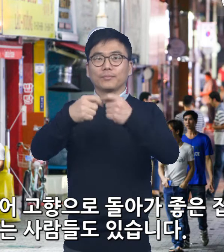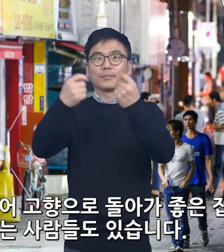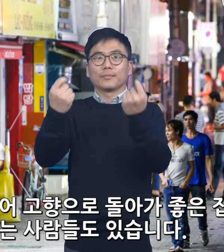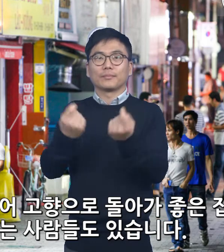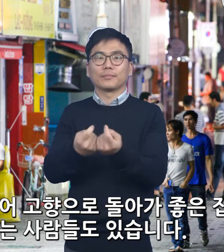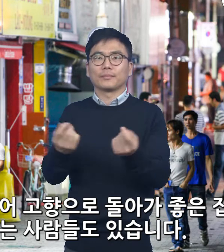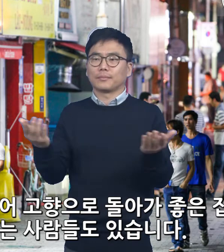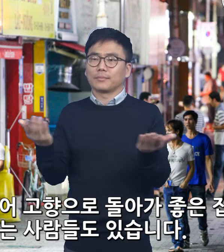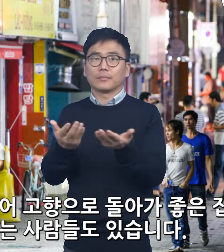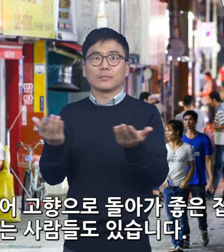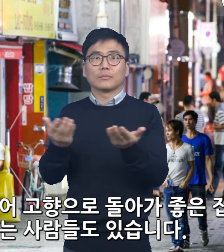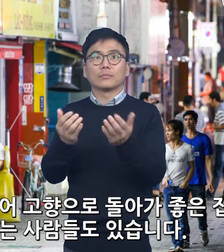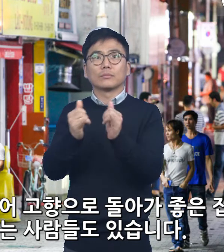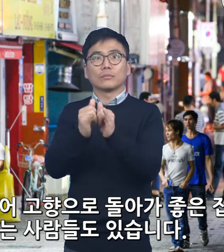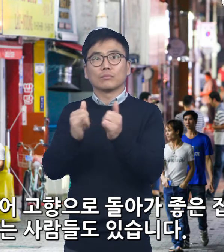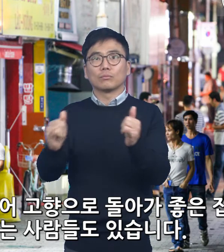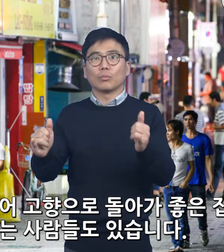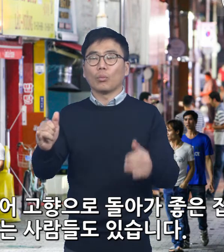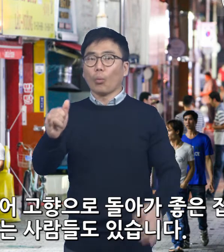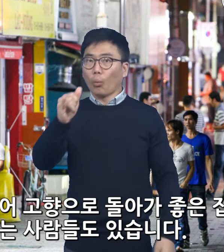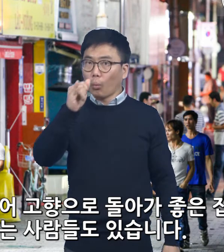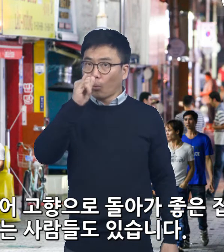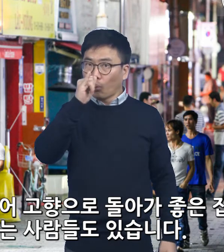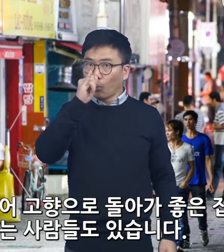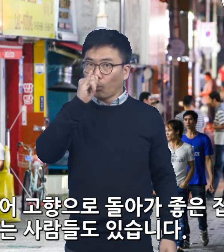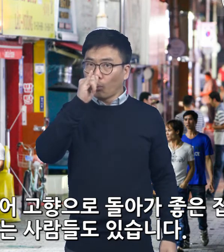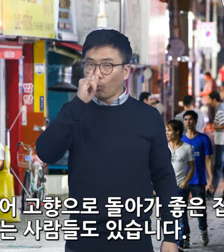사업을 하는 사람들도 있습니다.